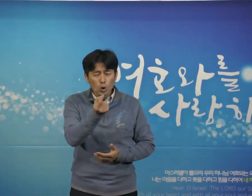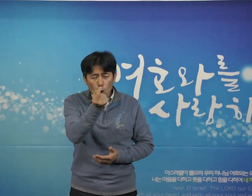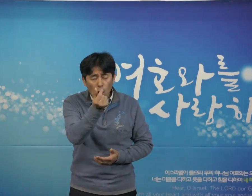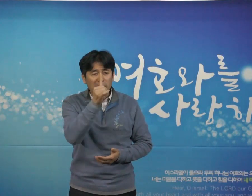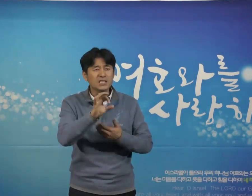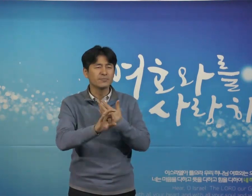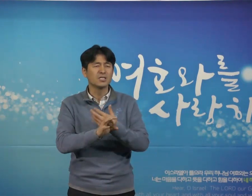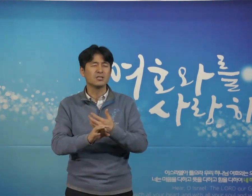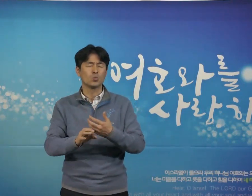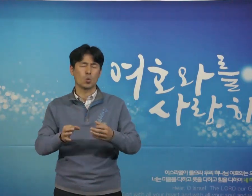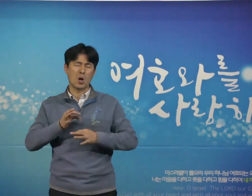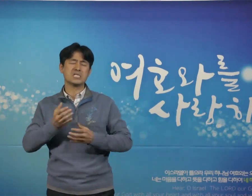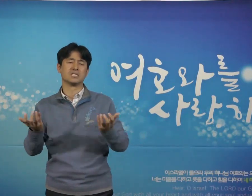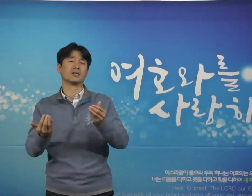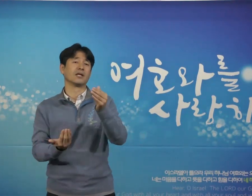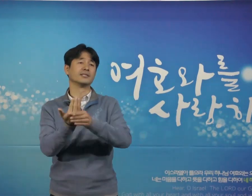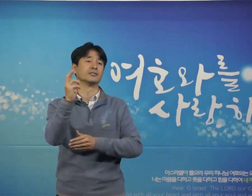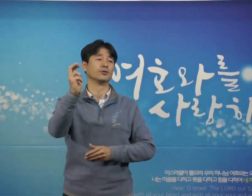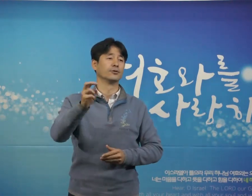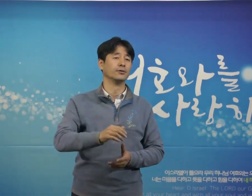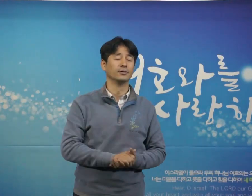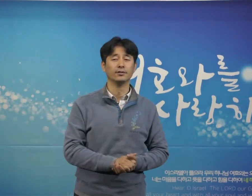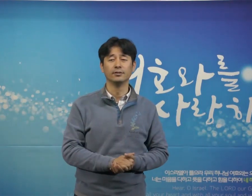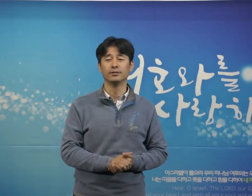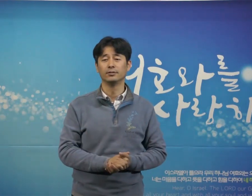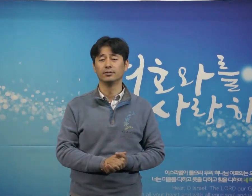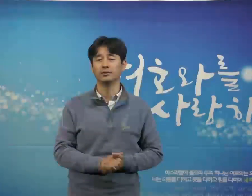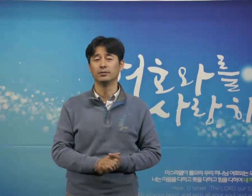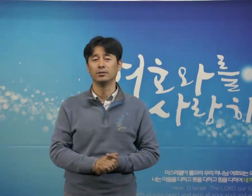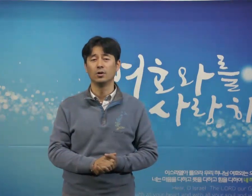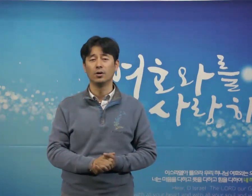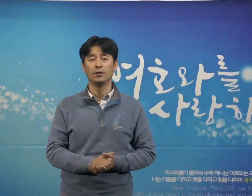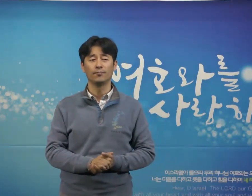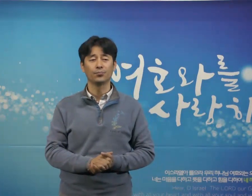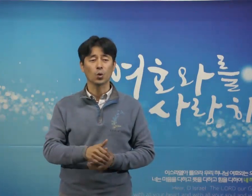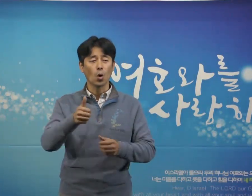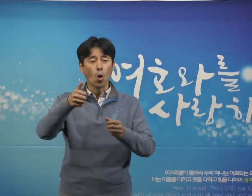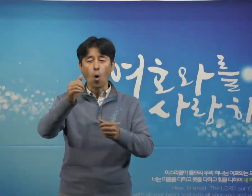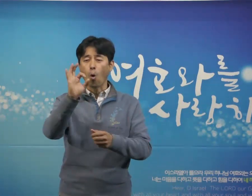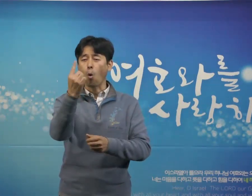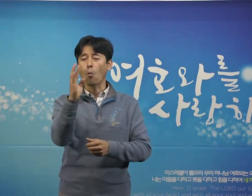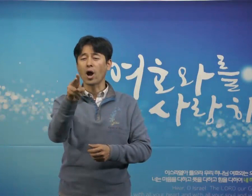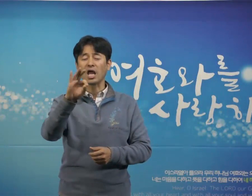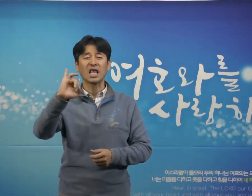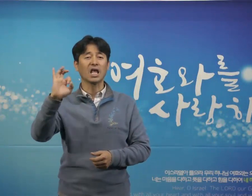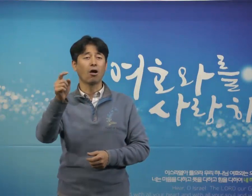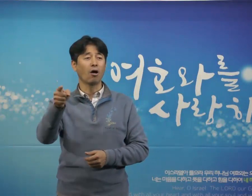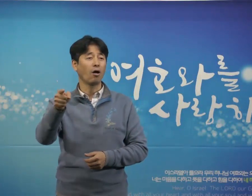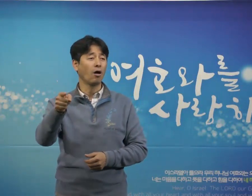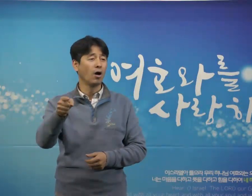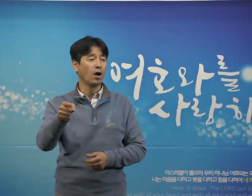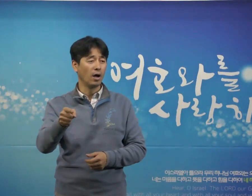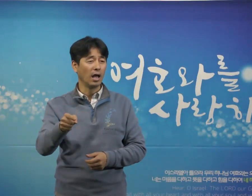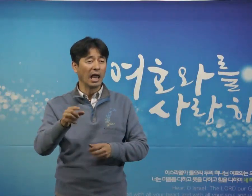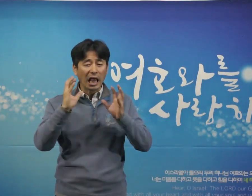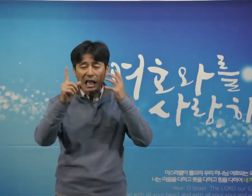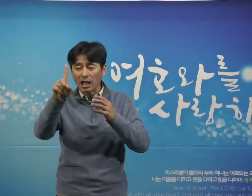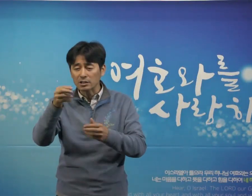큰 일은 아닐지라도 작은 일을 통해서 하나님의 놀라우심이 나타나실 것입니다. 오병이어 기적을